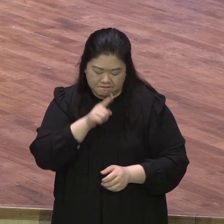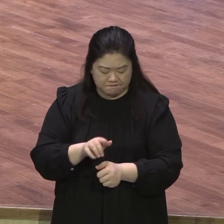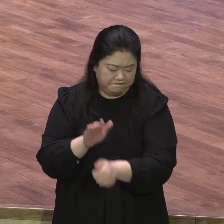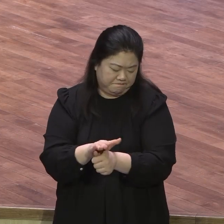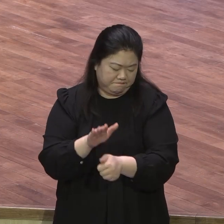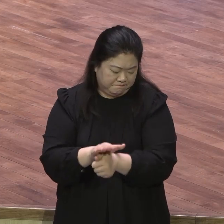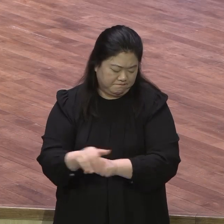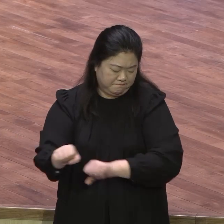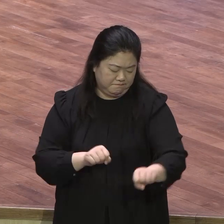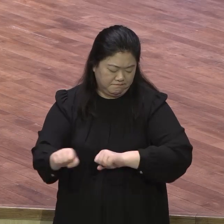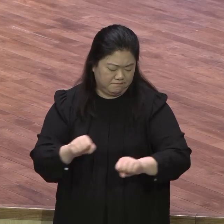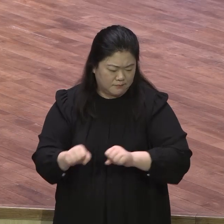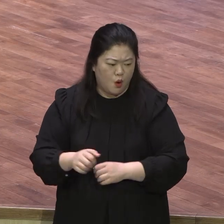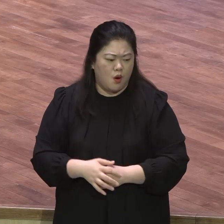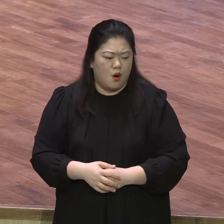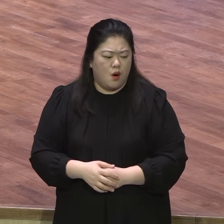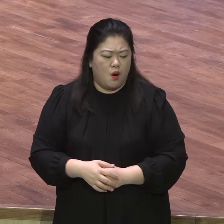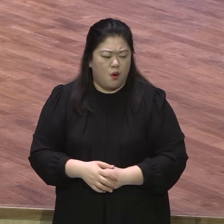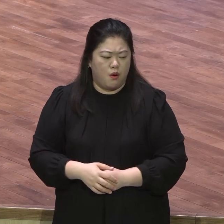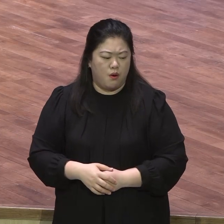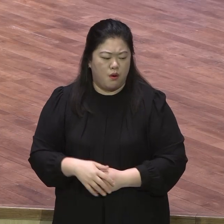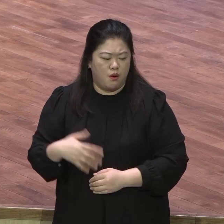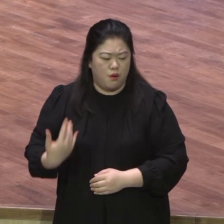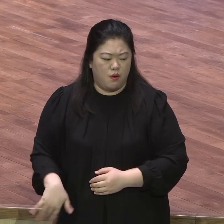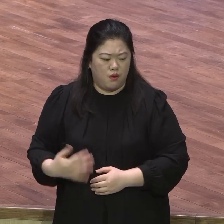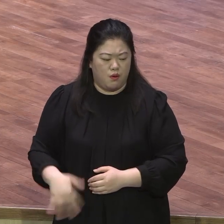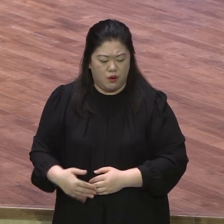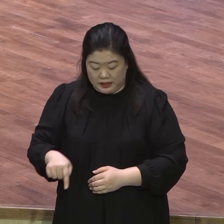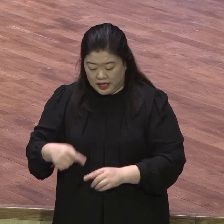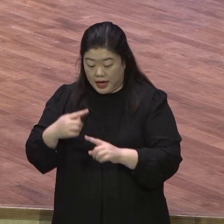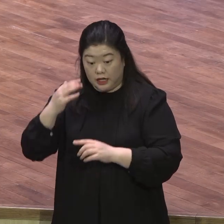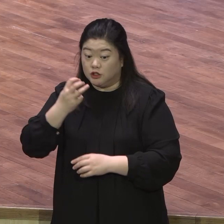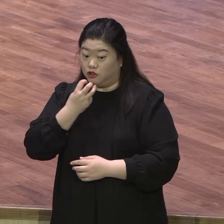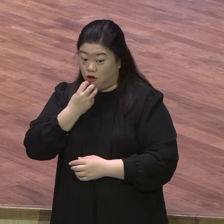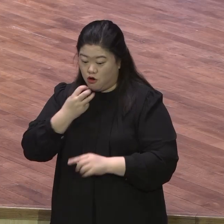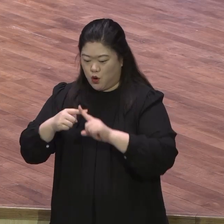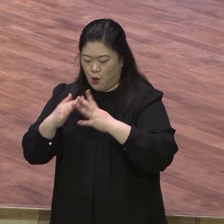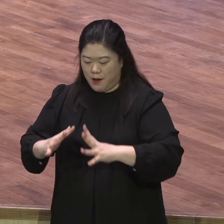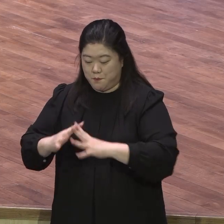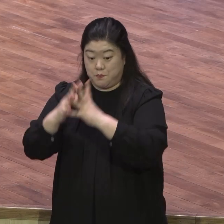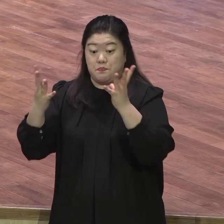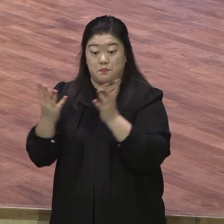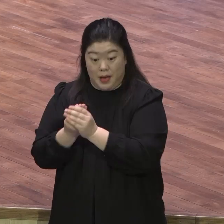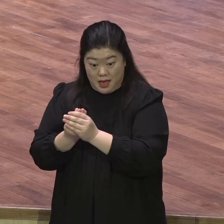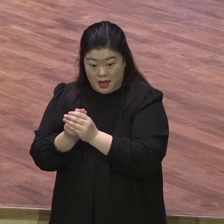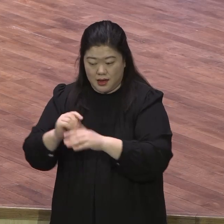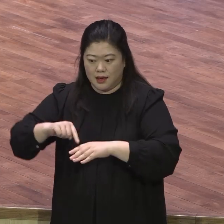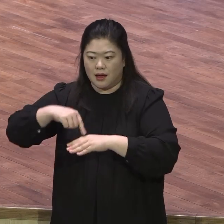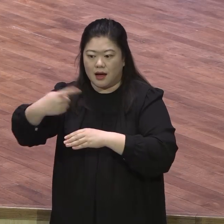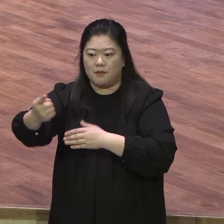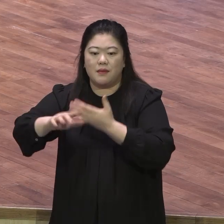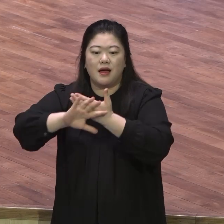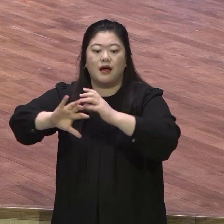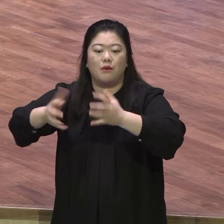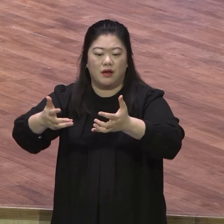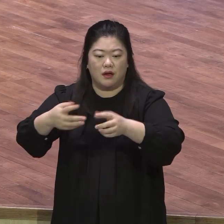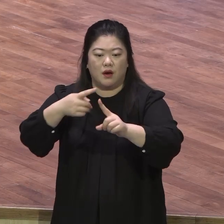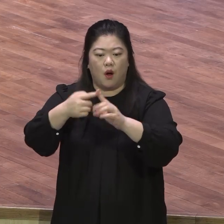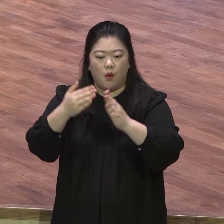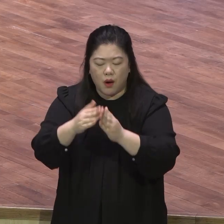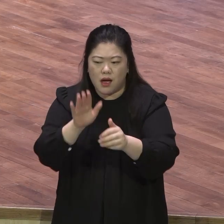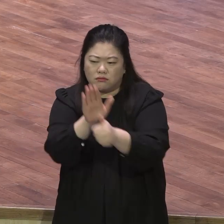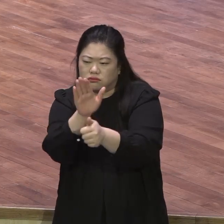교회로 이제는 다 끝났기 때문에 이제 본당이 완성됐기 때문에 이제는 힘차게 성교 분위기를 조성해 나와라 힘있게